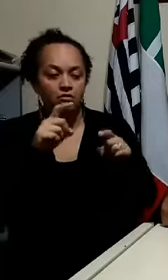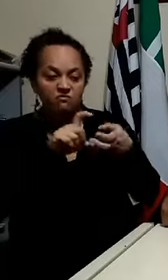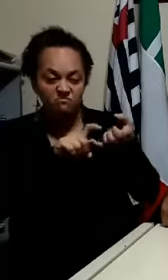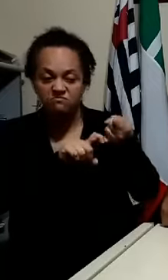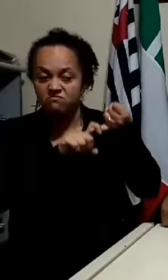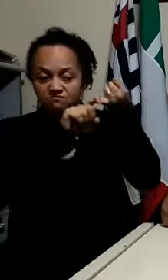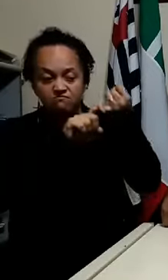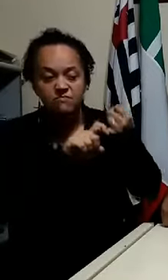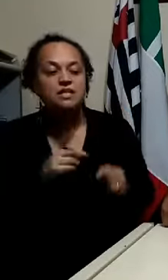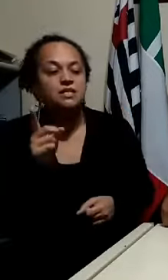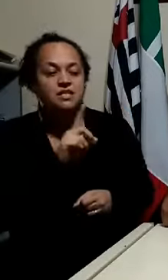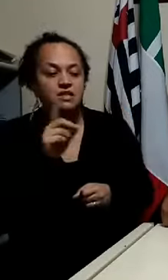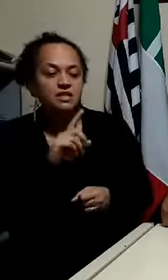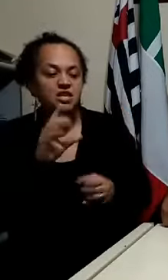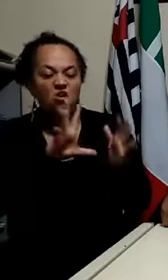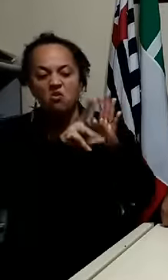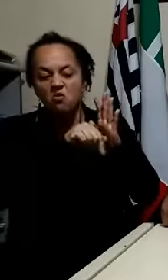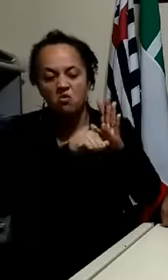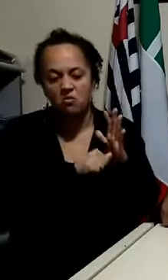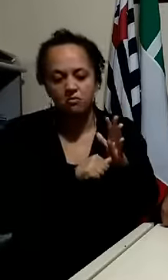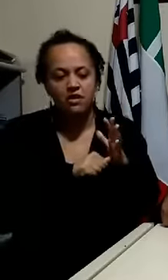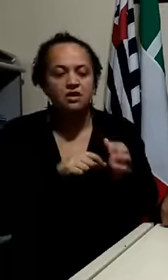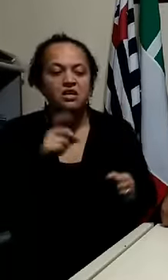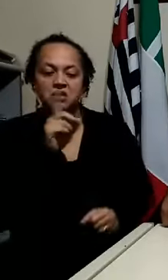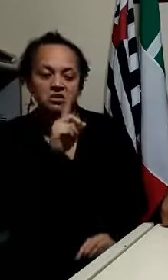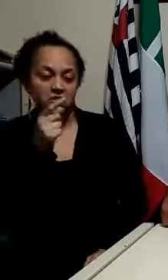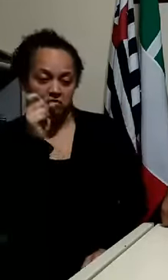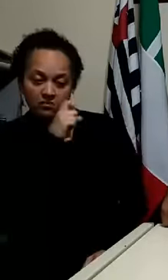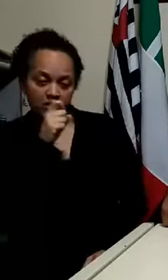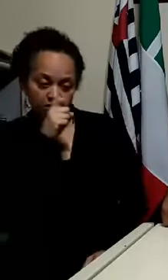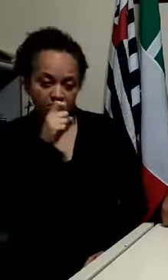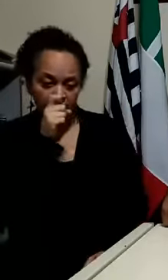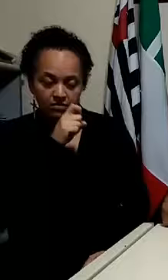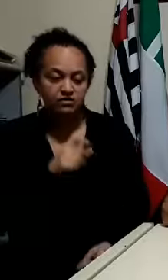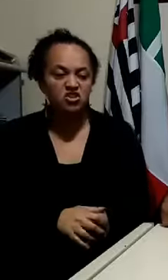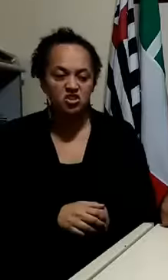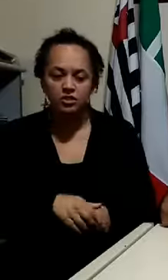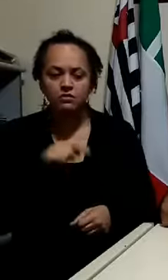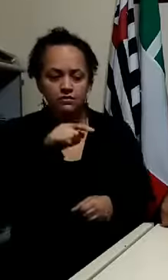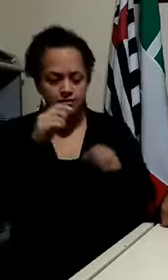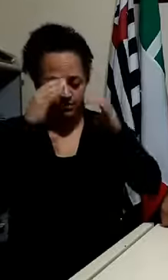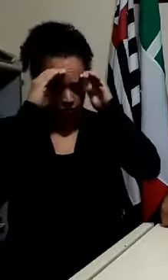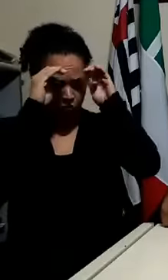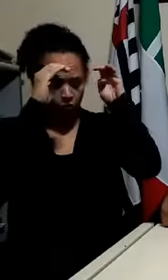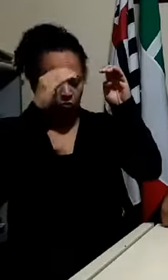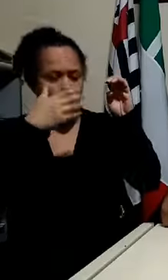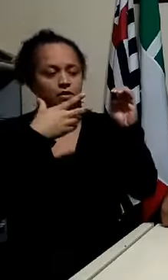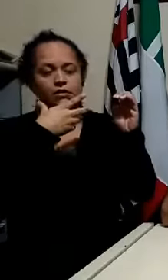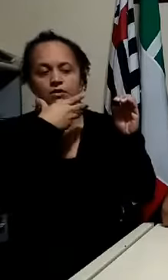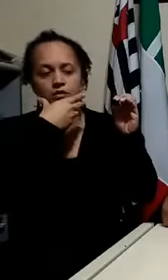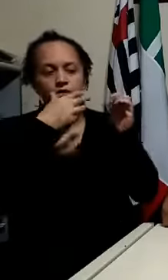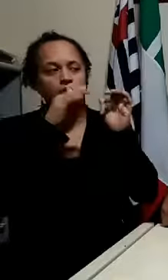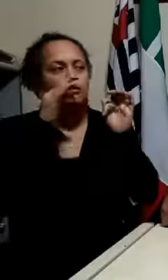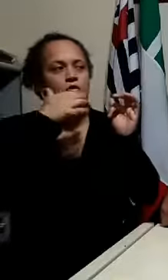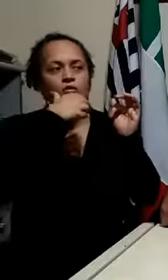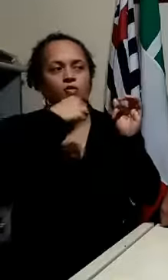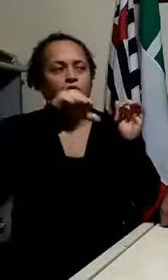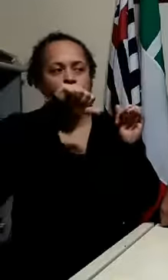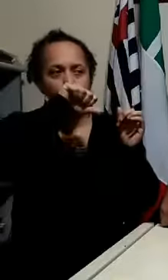falsos testemunhos, não defraudarás a ninguém, honra teu pai e tua mãe. Então o